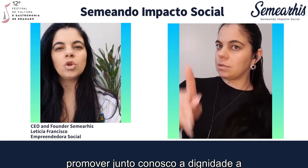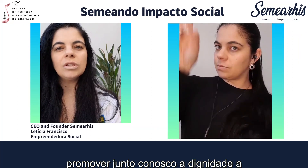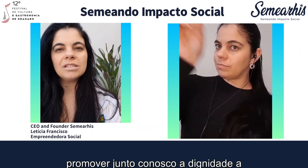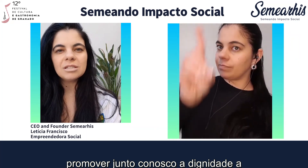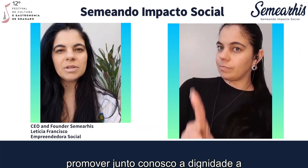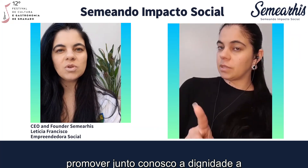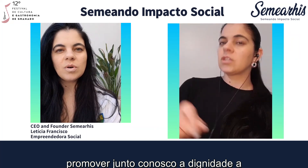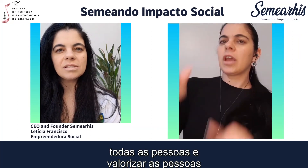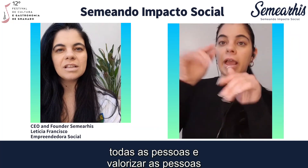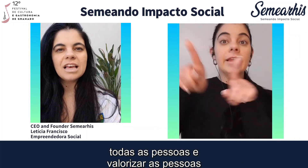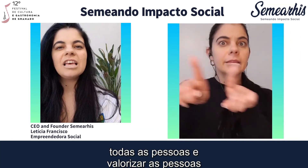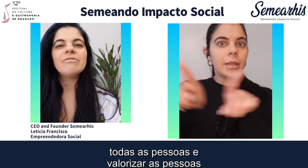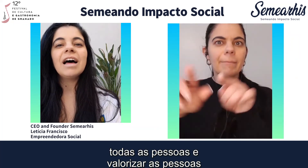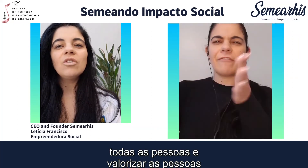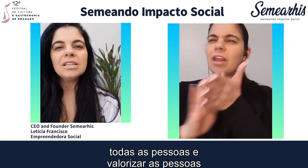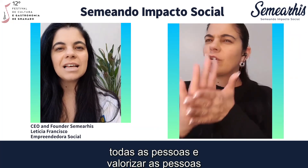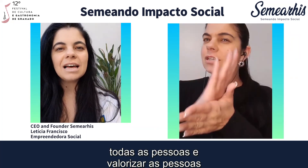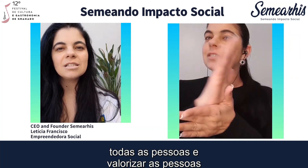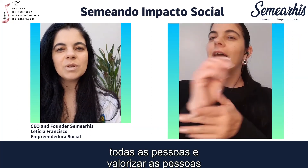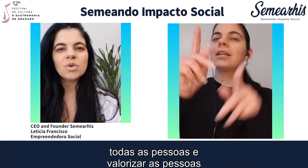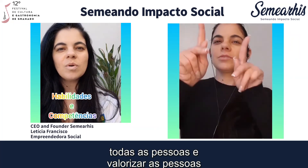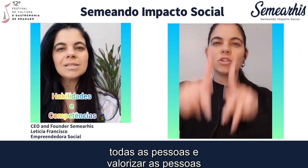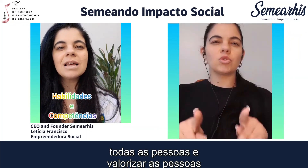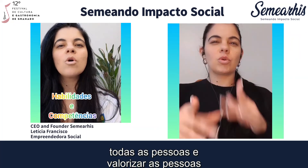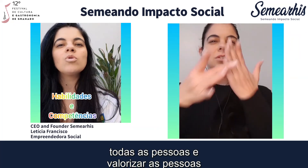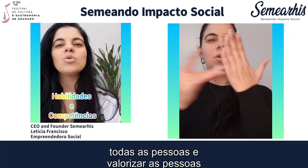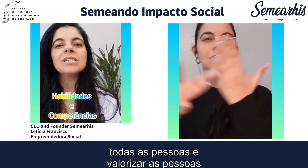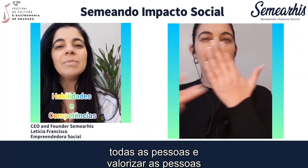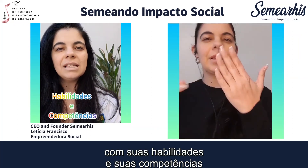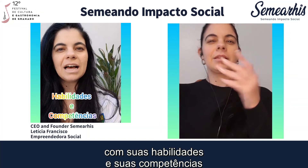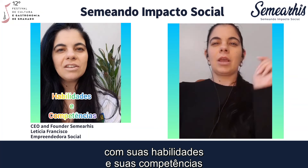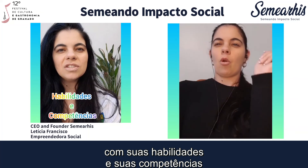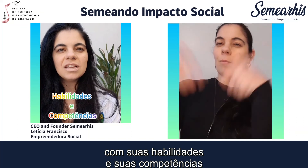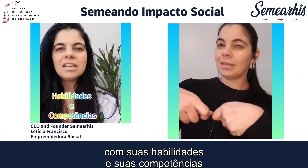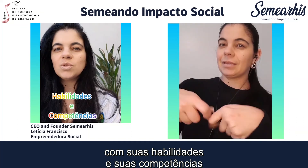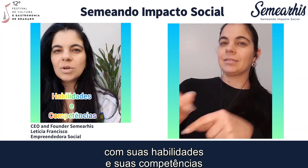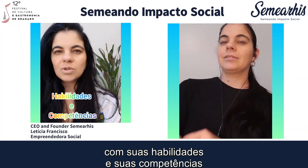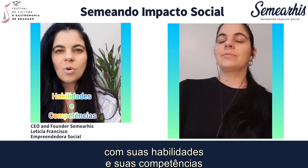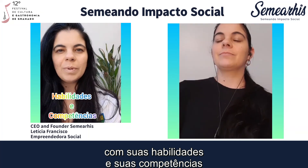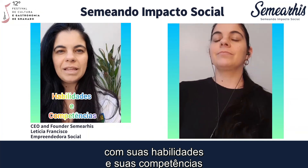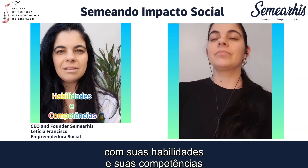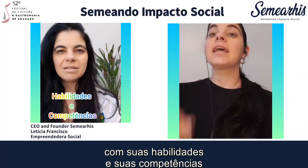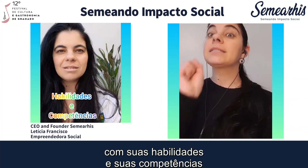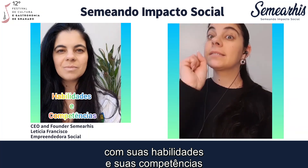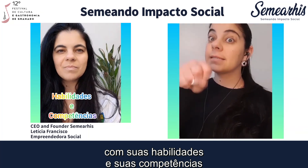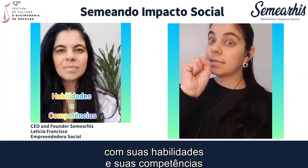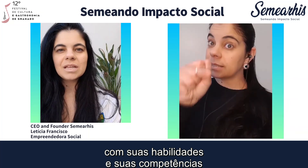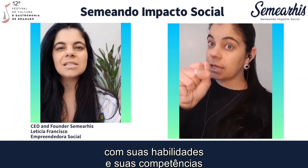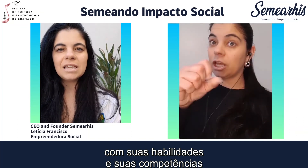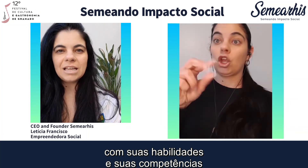a todas as pessoas e valorizar as pessoas com suas habilidades e suas